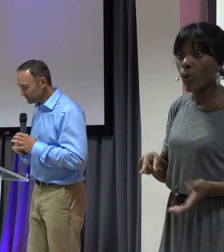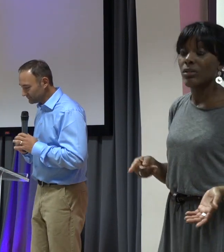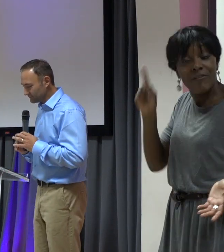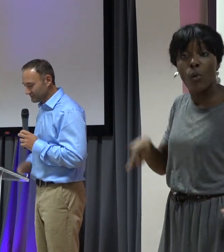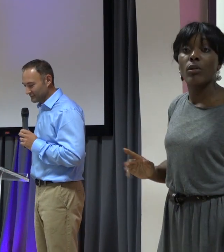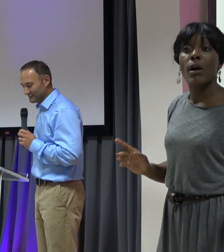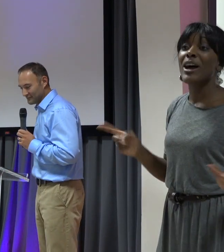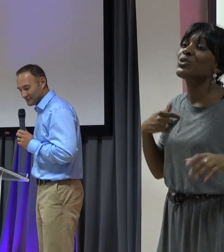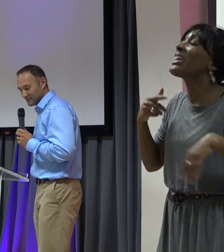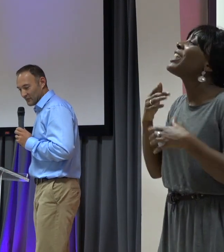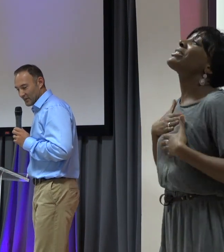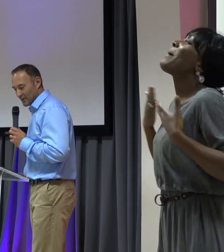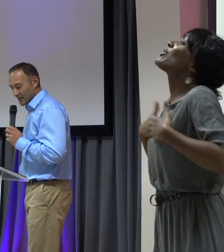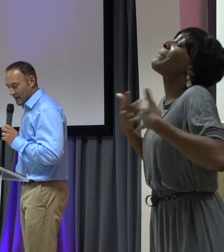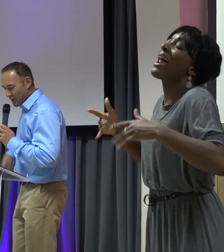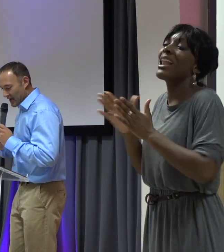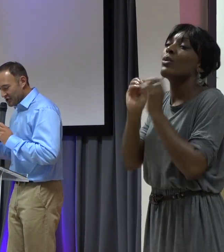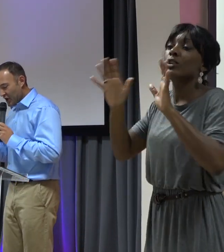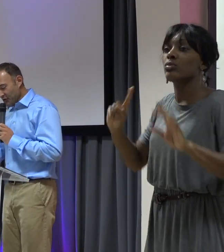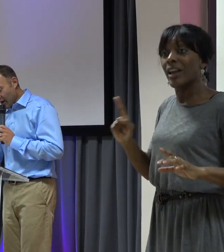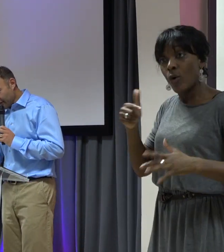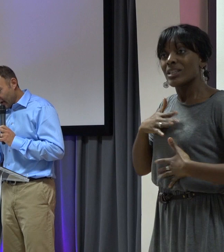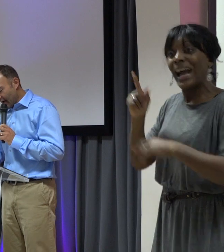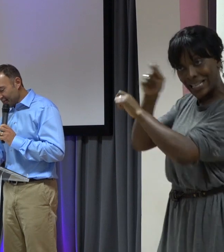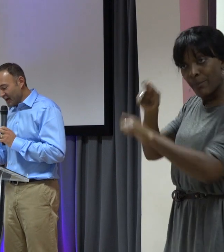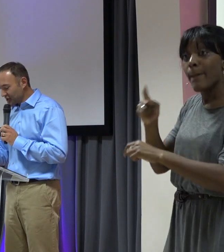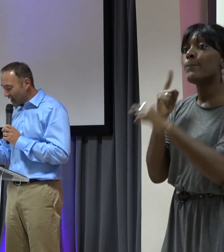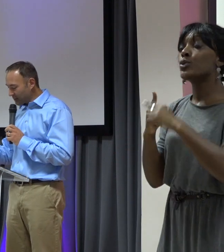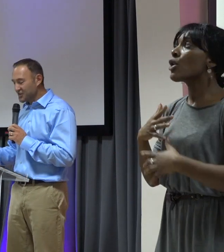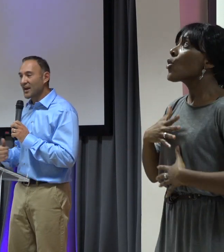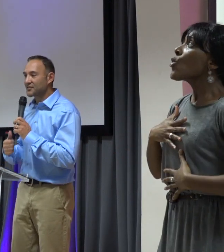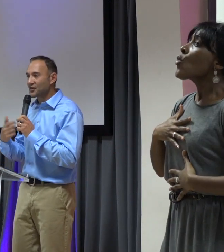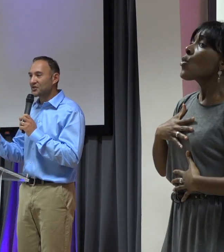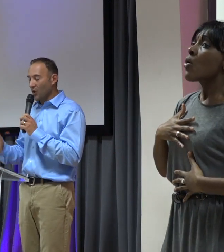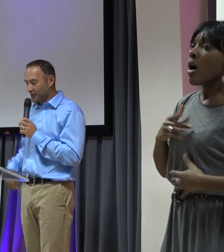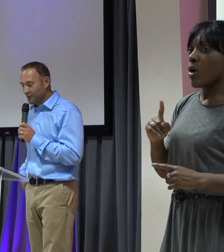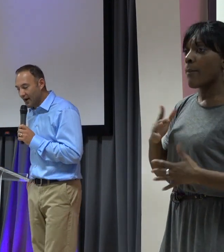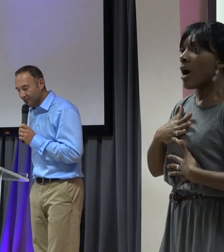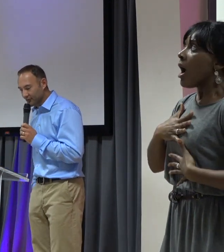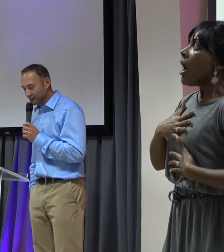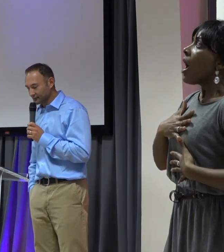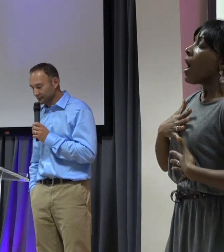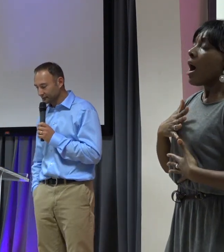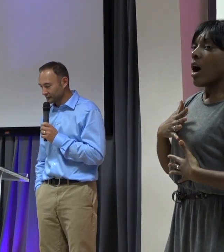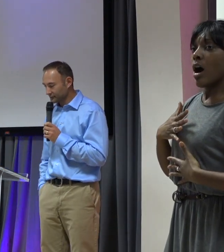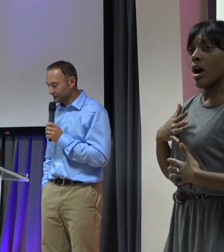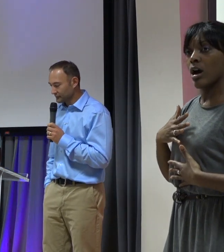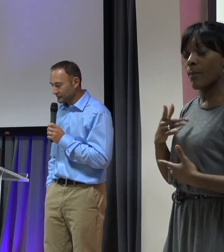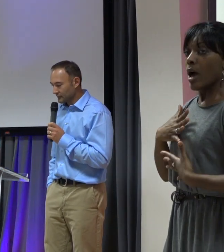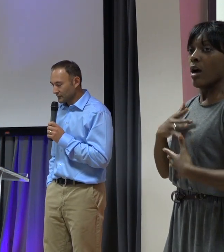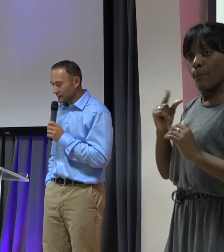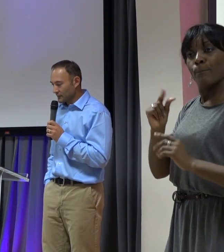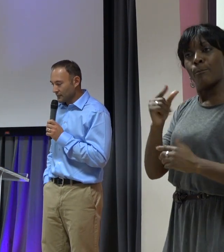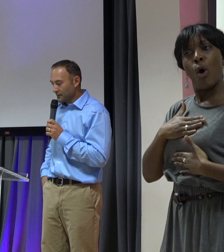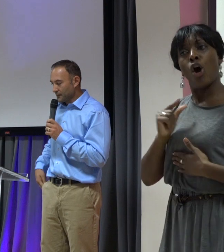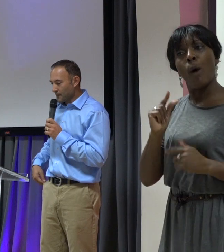moment-là, on aura juste un sentiment de respect? I want to share with you out of Isaiah chapter 6, verses 1 through 5. Je vais partager avec vous